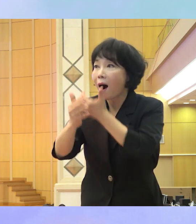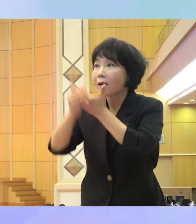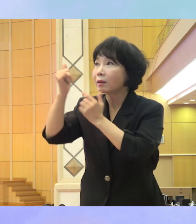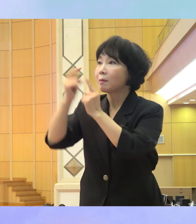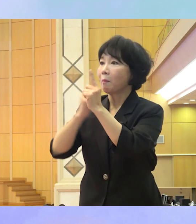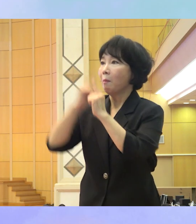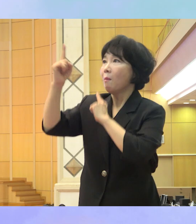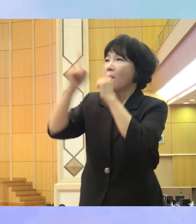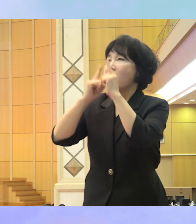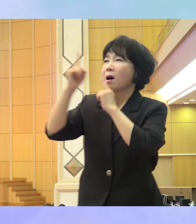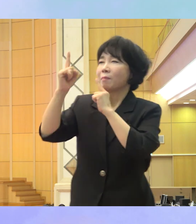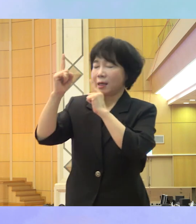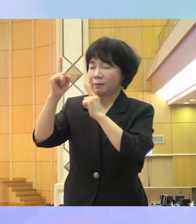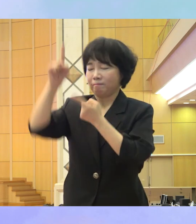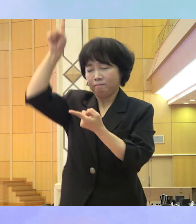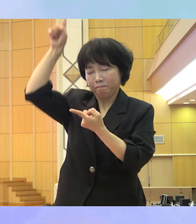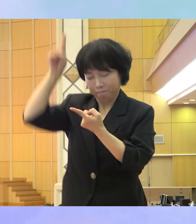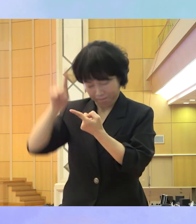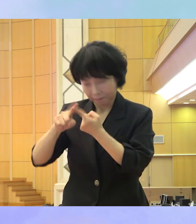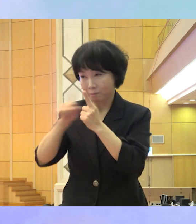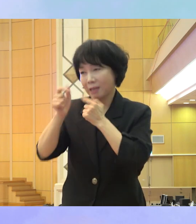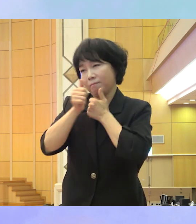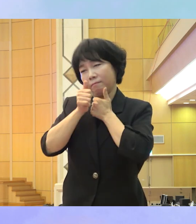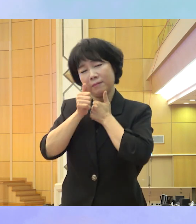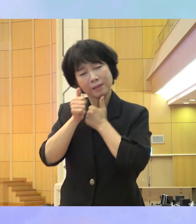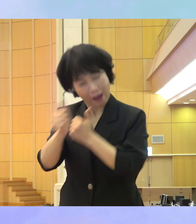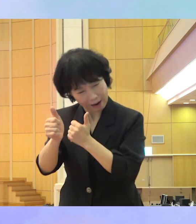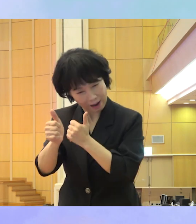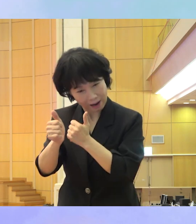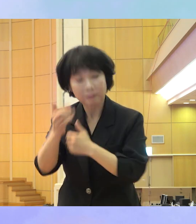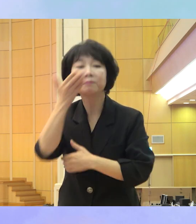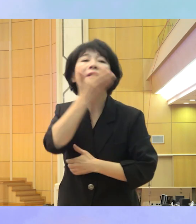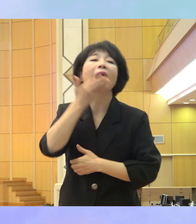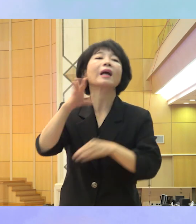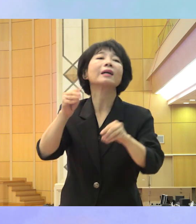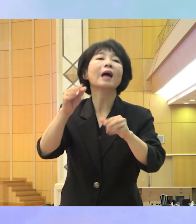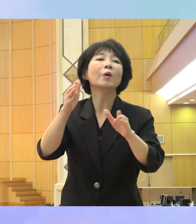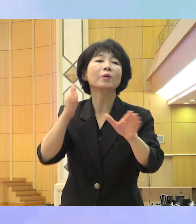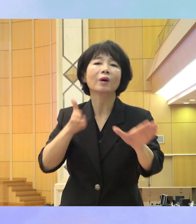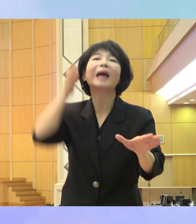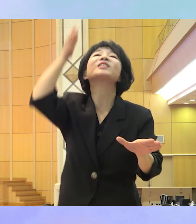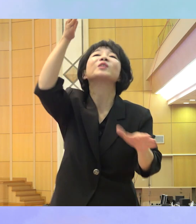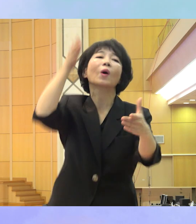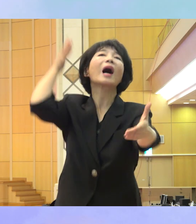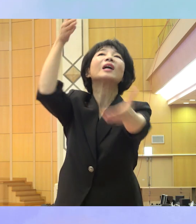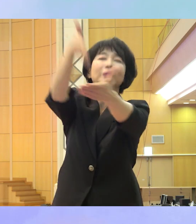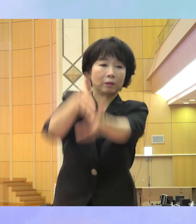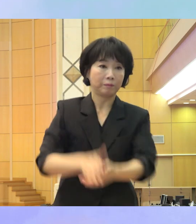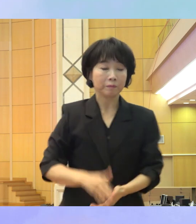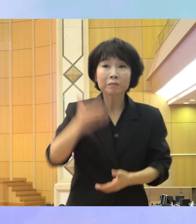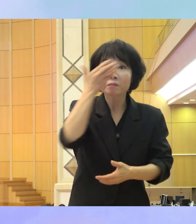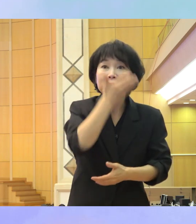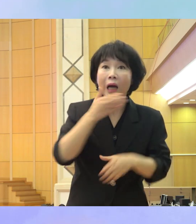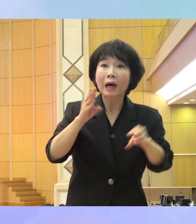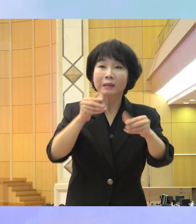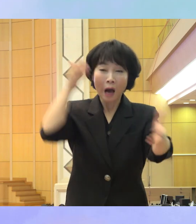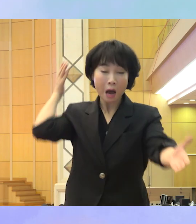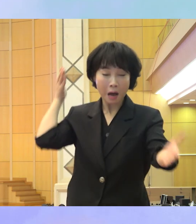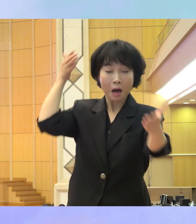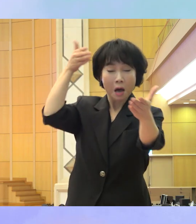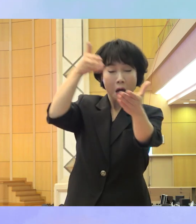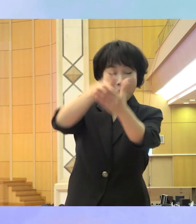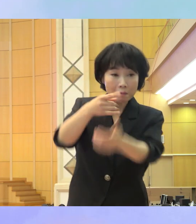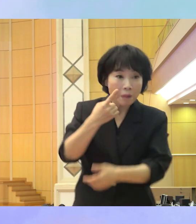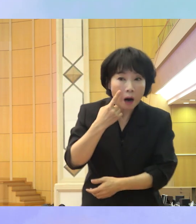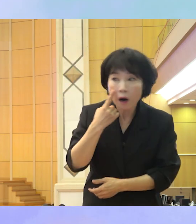하나님의 말씀에 따라 가나안 땅을 갔고 가나안 땅에